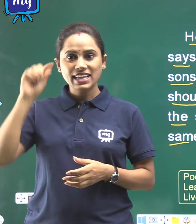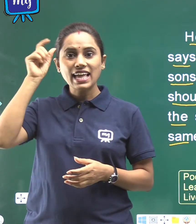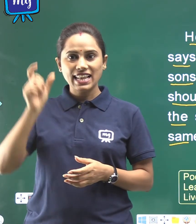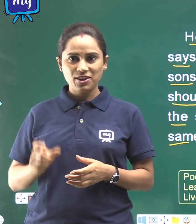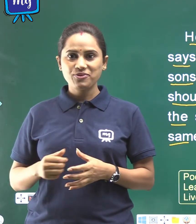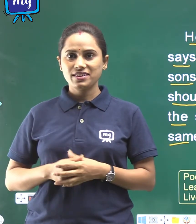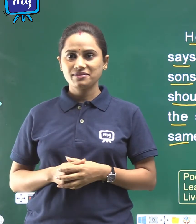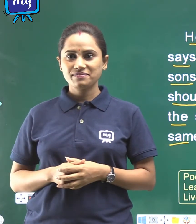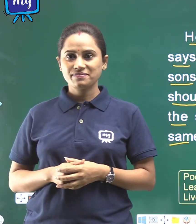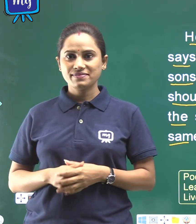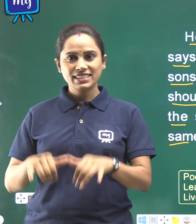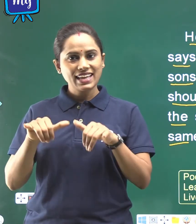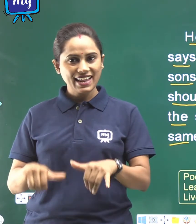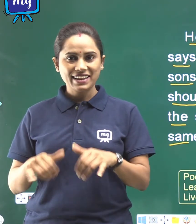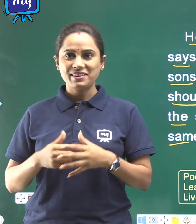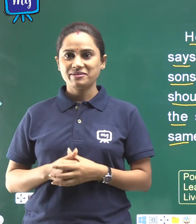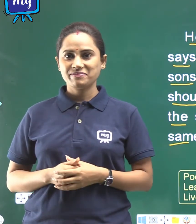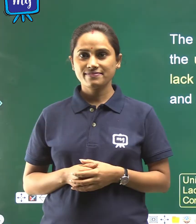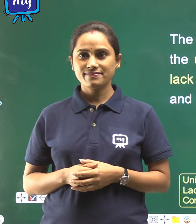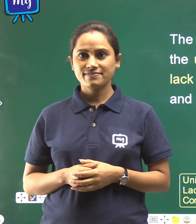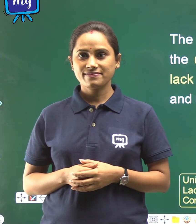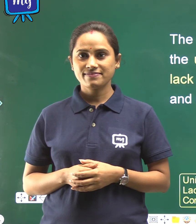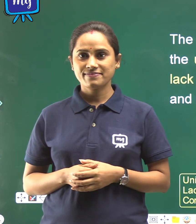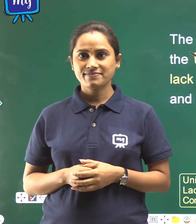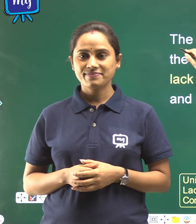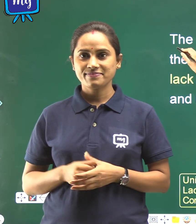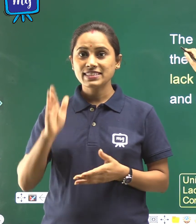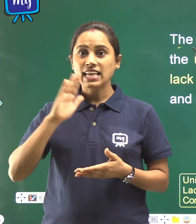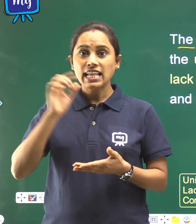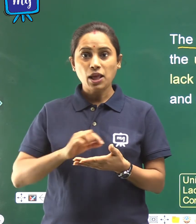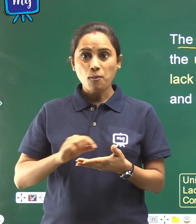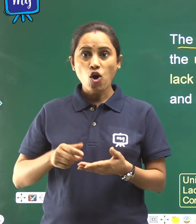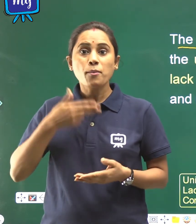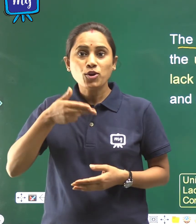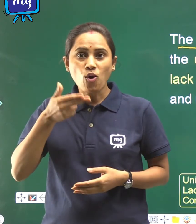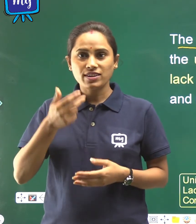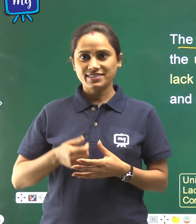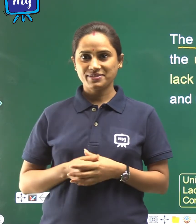live, रहना. The poem talks